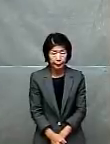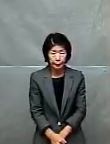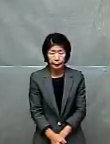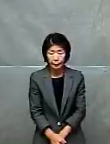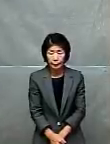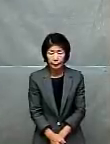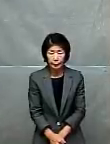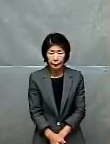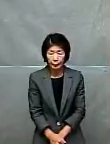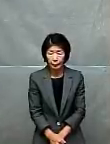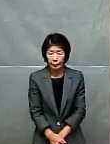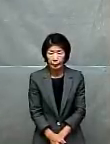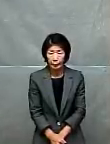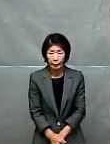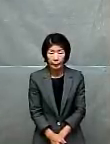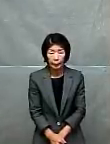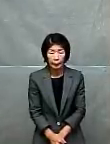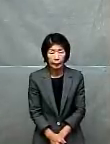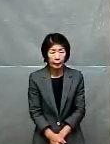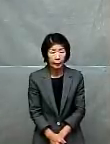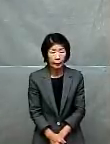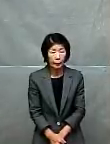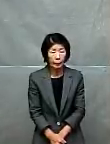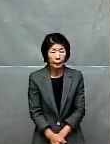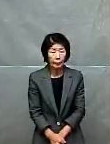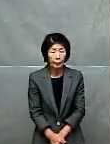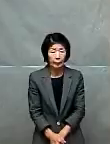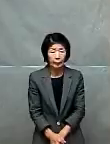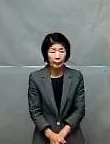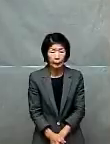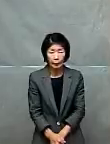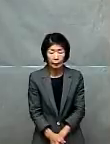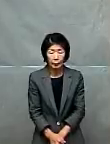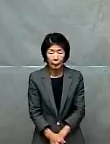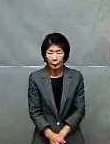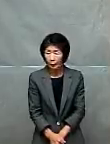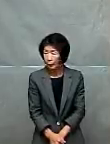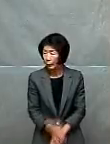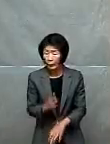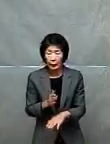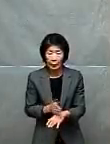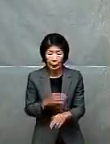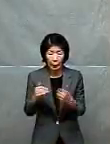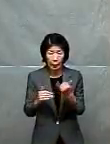はい、以上とさせていただいてよろしいでしょうか。それ